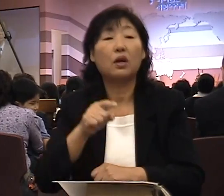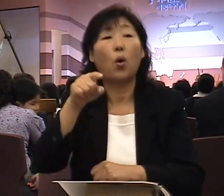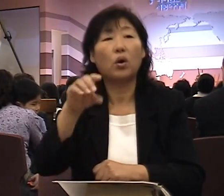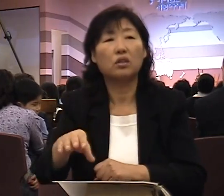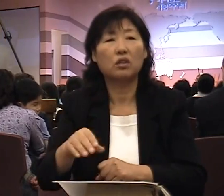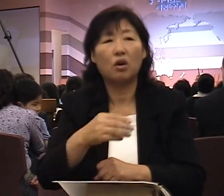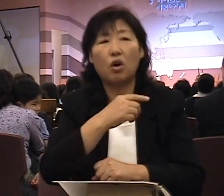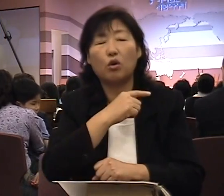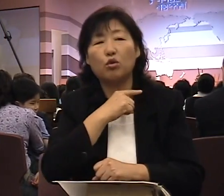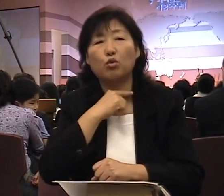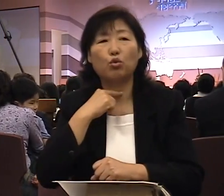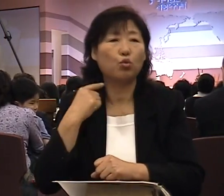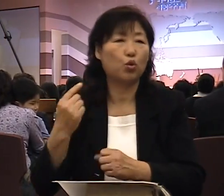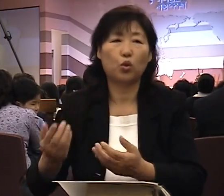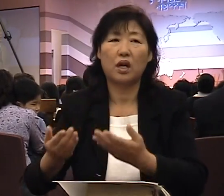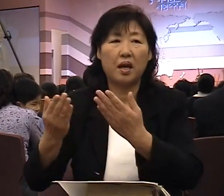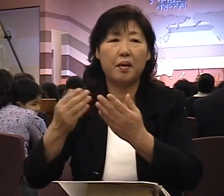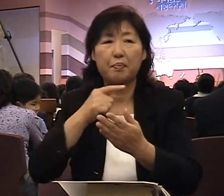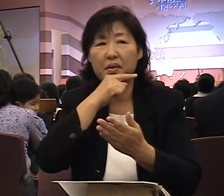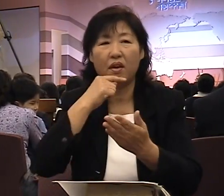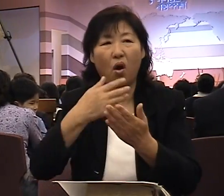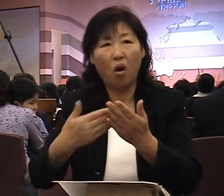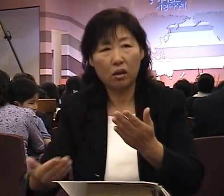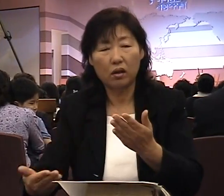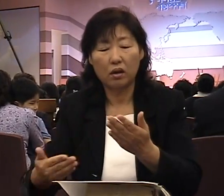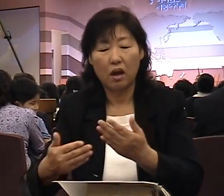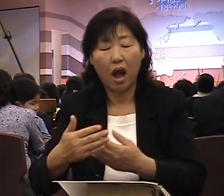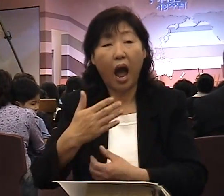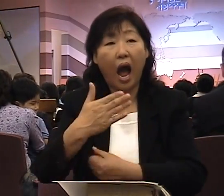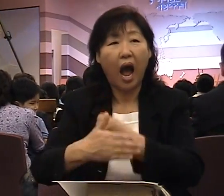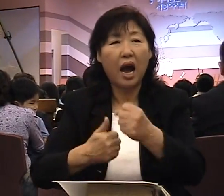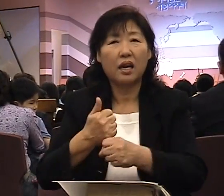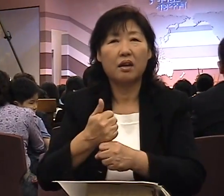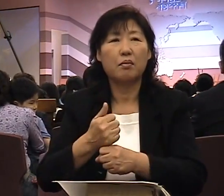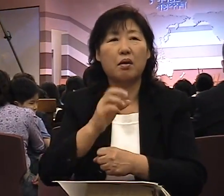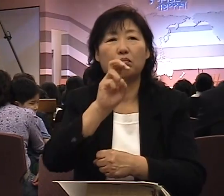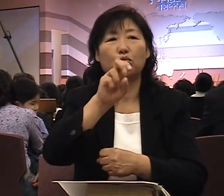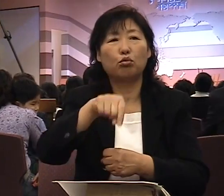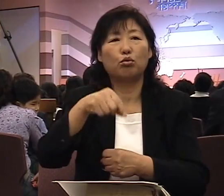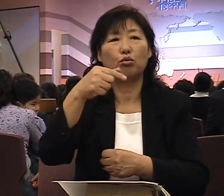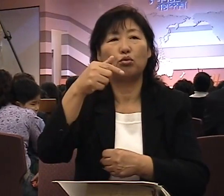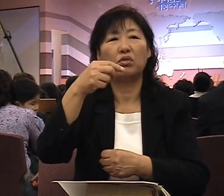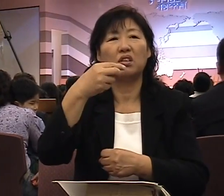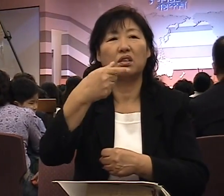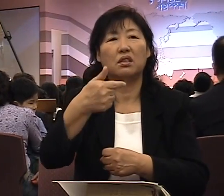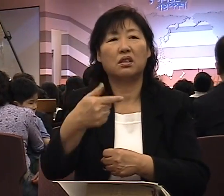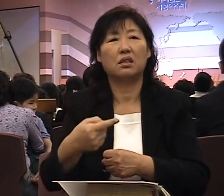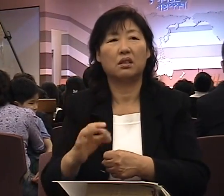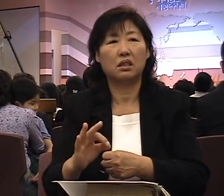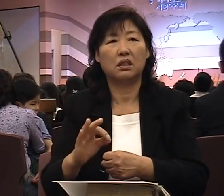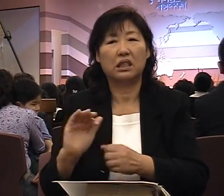거기서 순교자의 피가 흘려졌다는 게 이게 하나님이 무능해서 일어난 일입니까? 섭리에서 일어난 일.